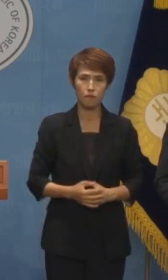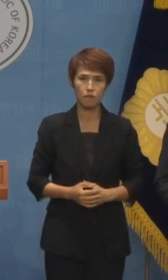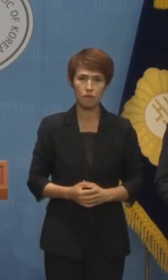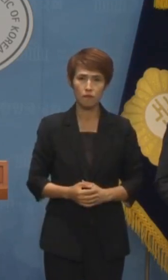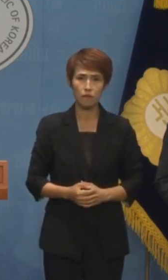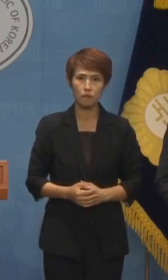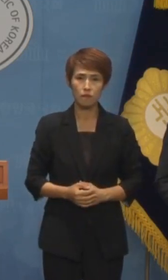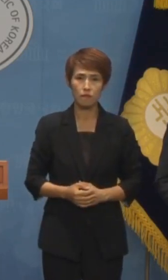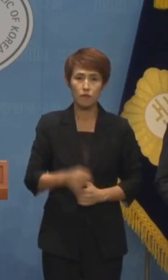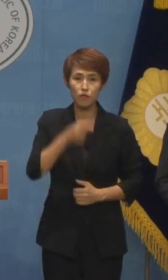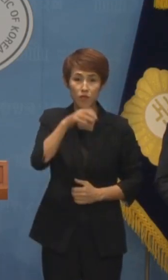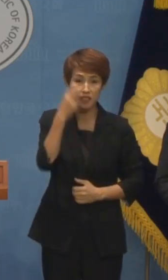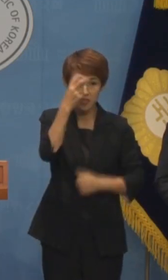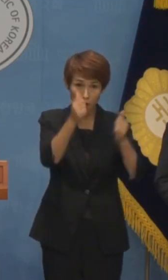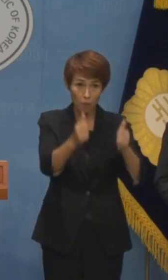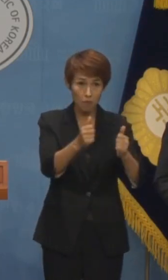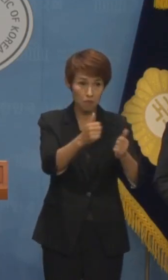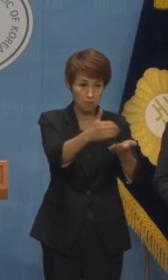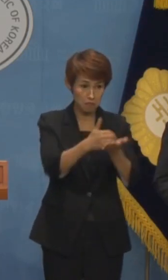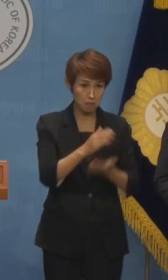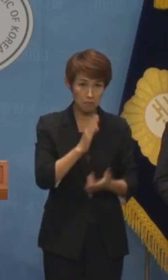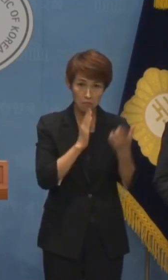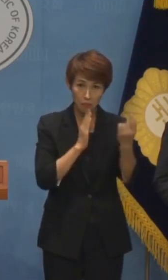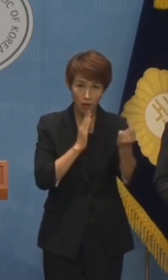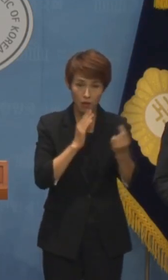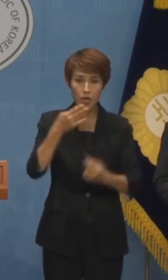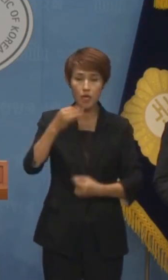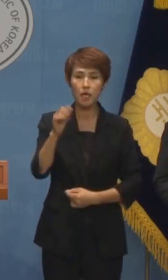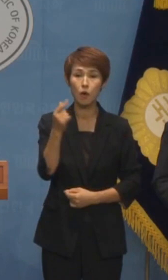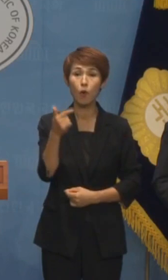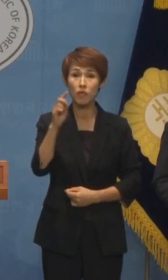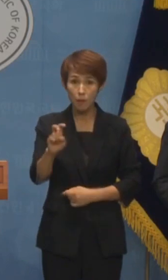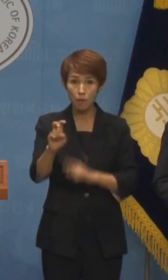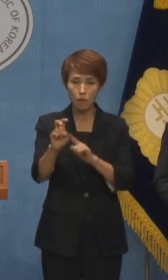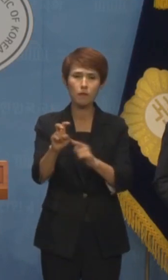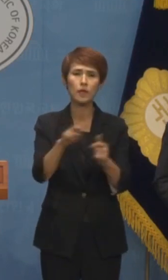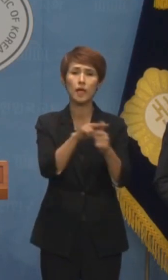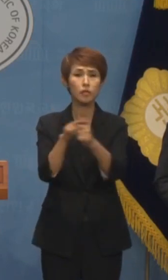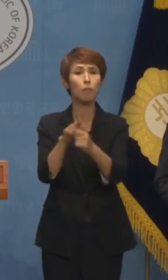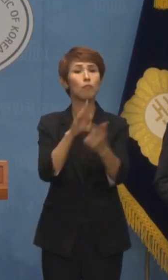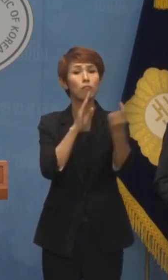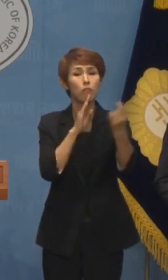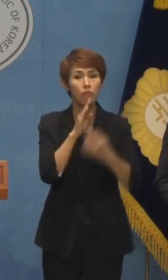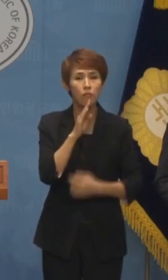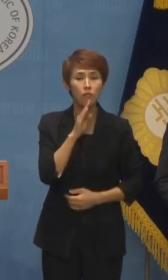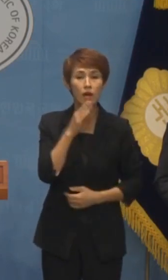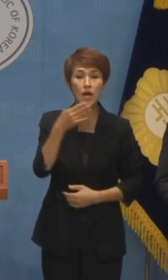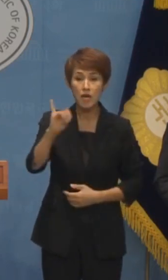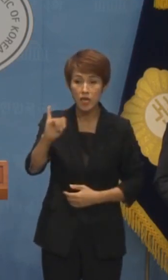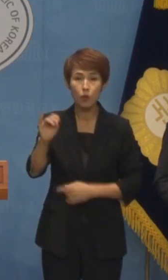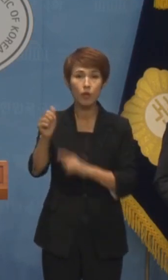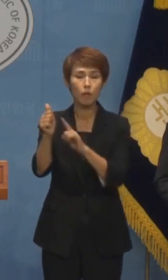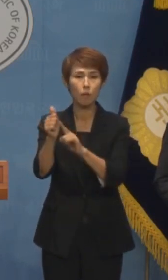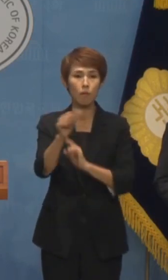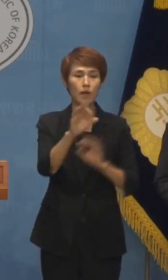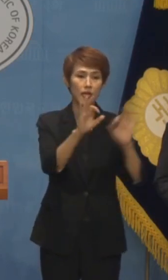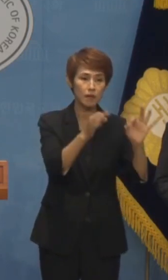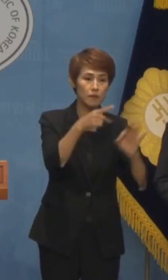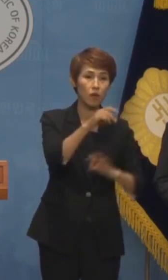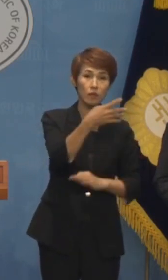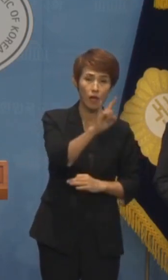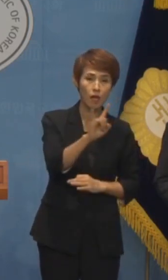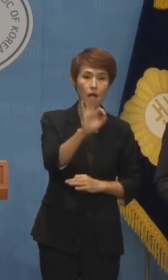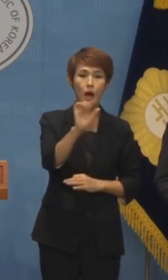양보해서 수원지검의 주장이 맞다면 리호남은 간첩입니다. 그런 리호남을 김성태와 안부수가 만나